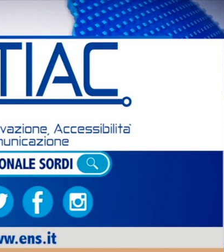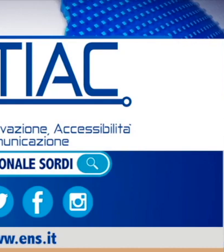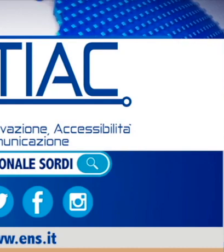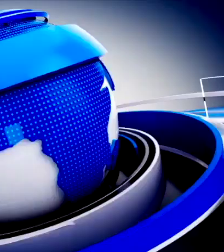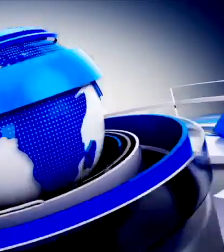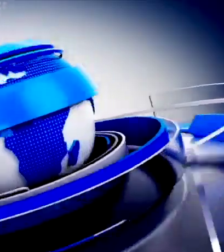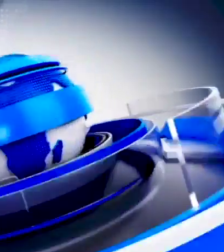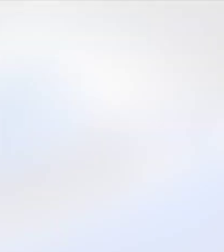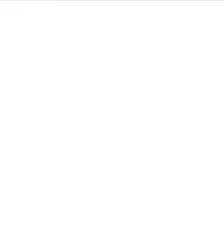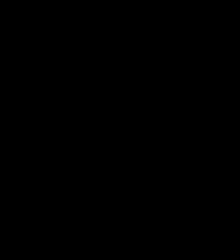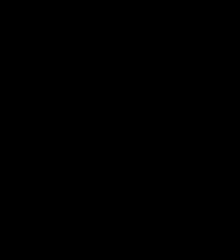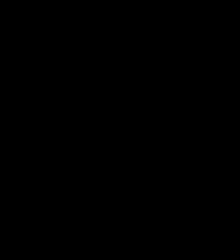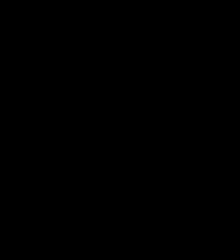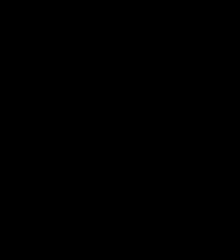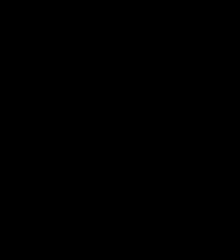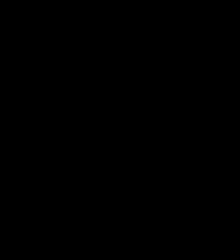in Parlamento.